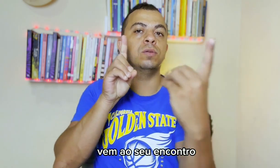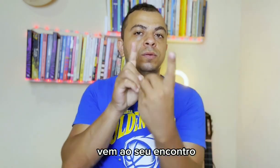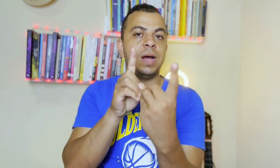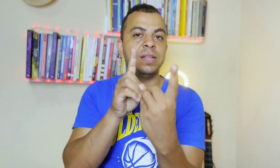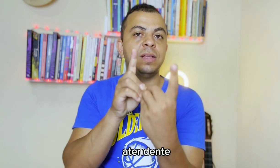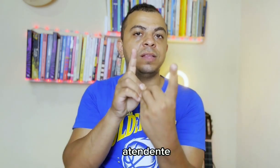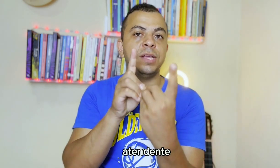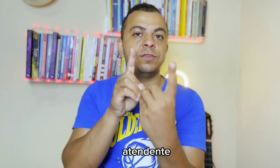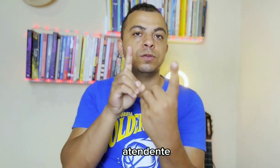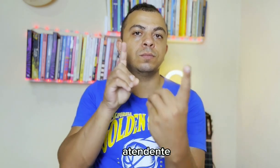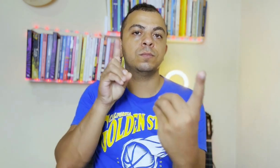encontro, atendente.